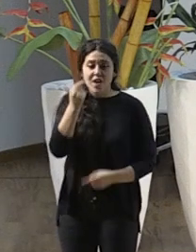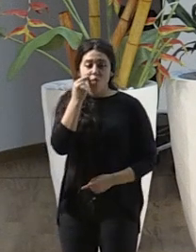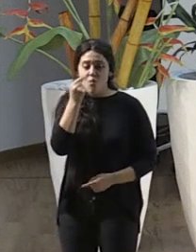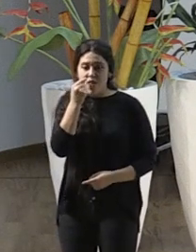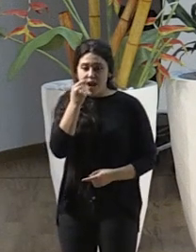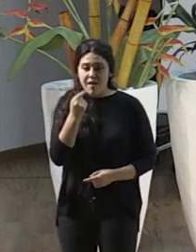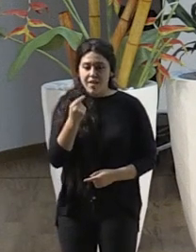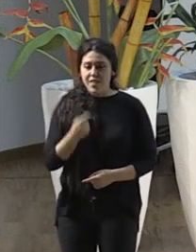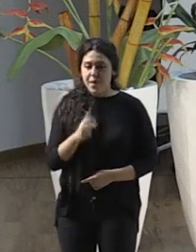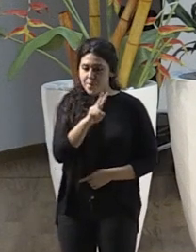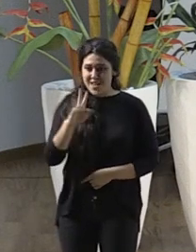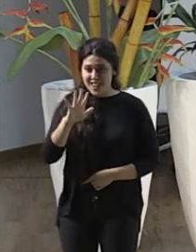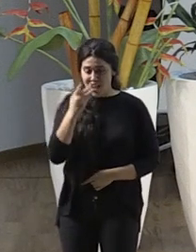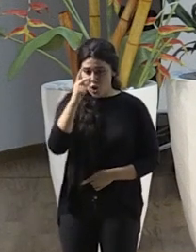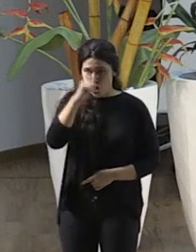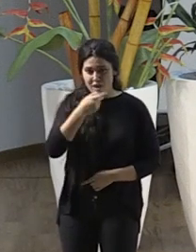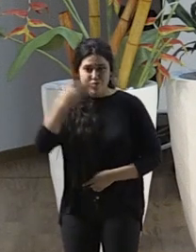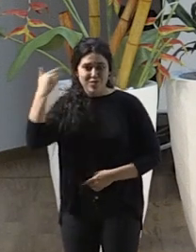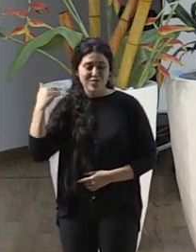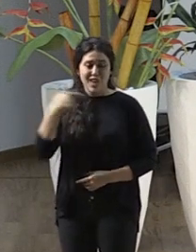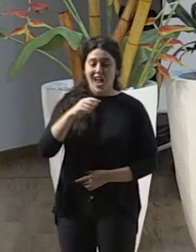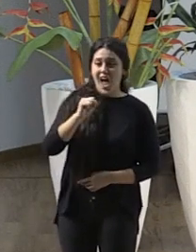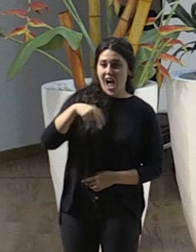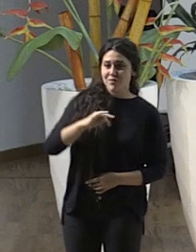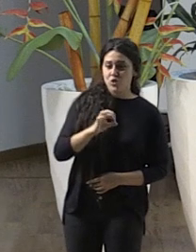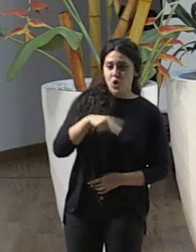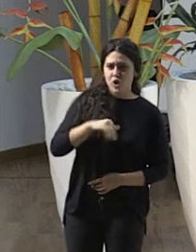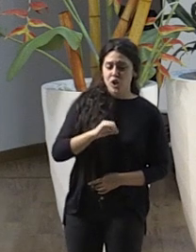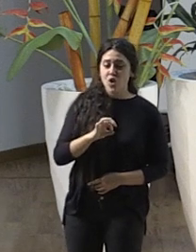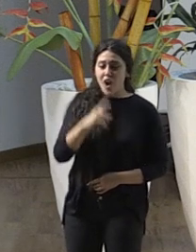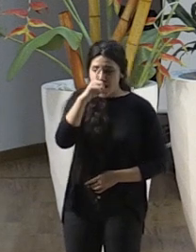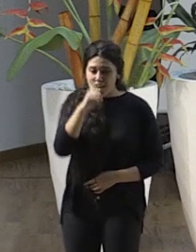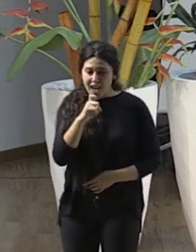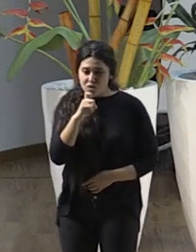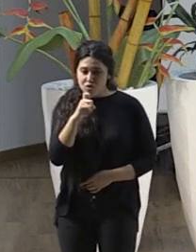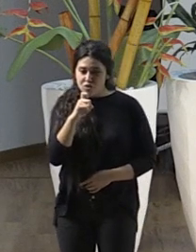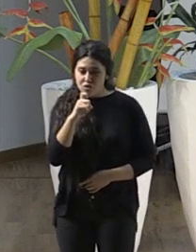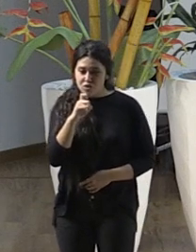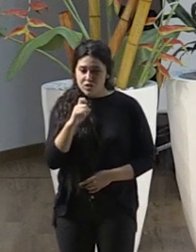años. Antonio lo conocí en el año 2009, en Montreal, en Canadá,